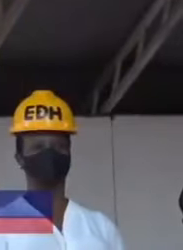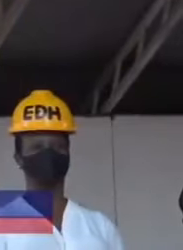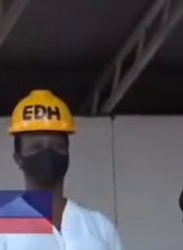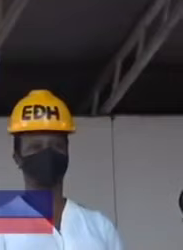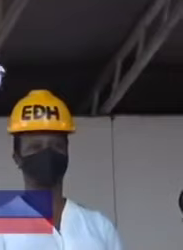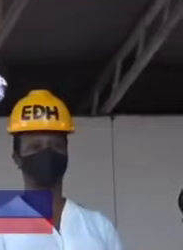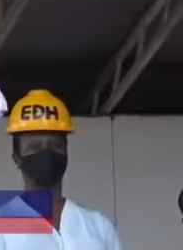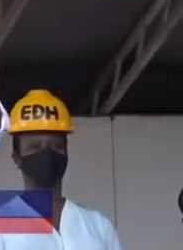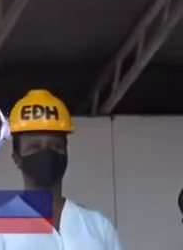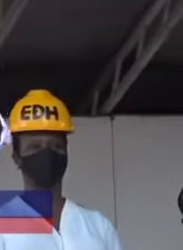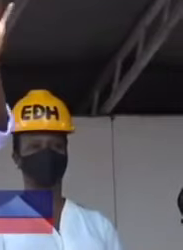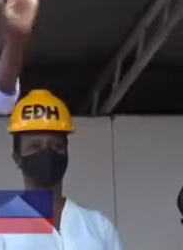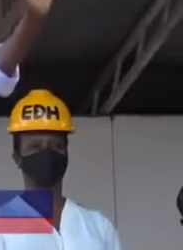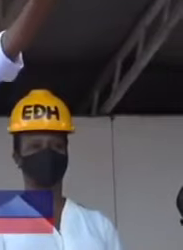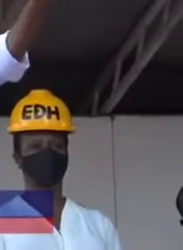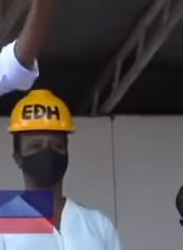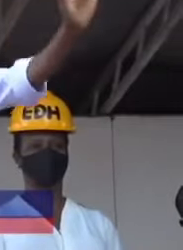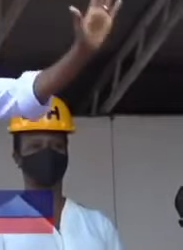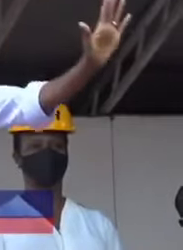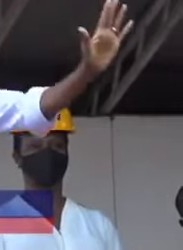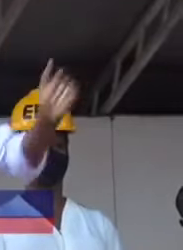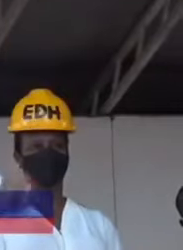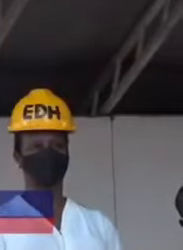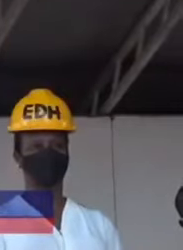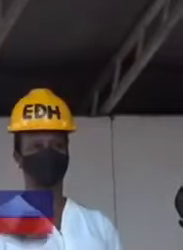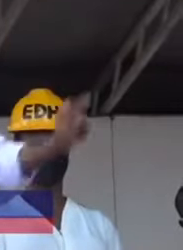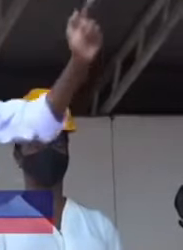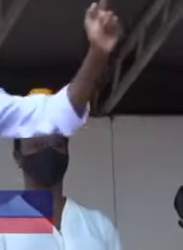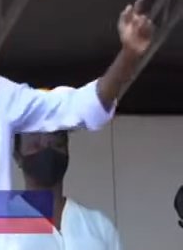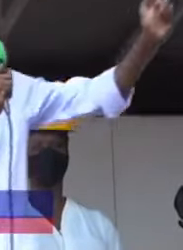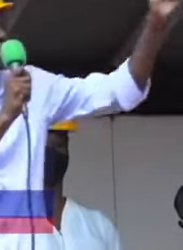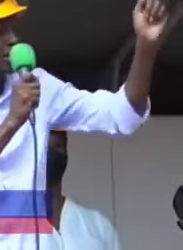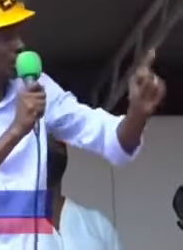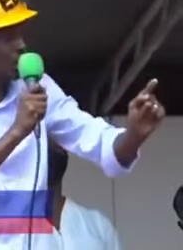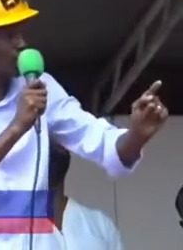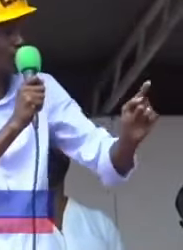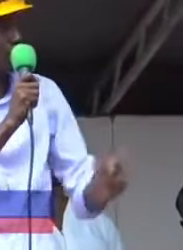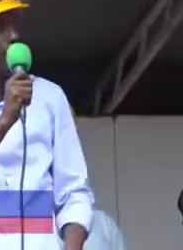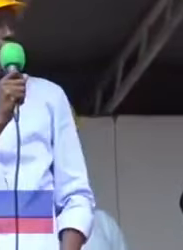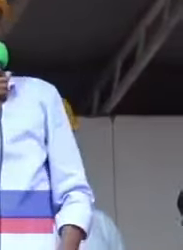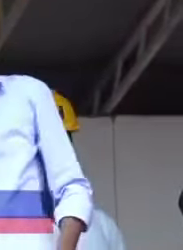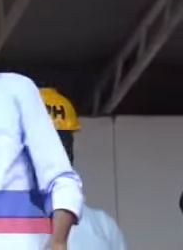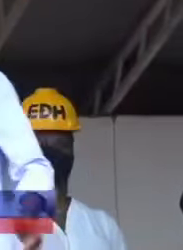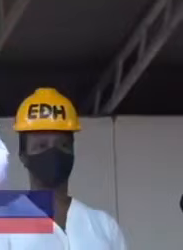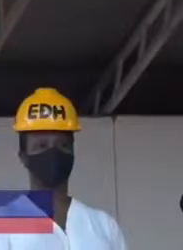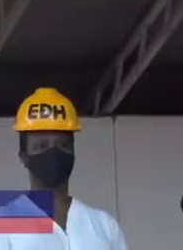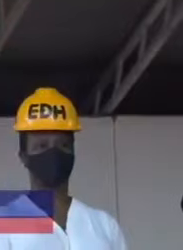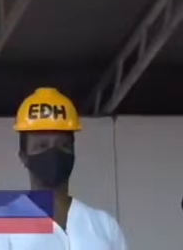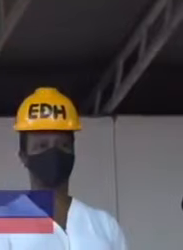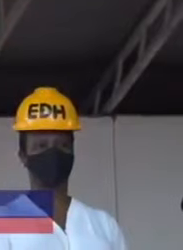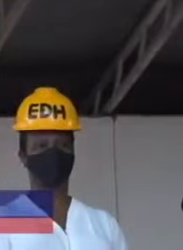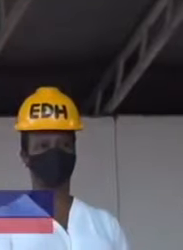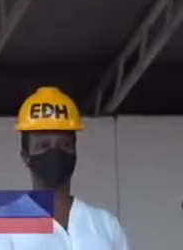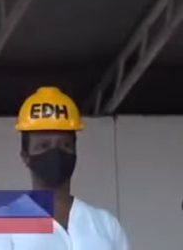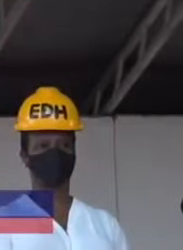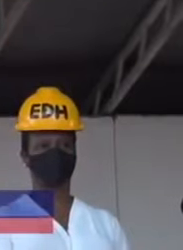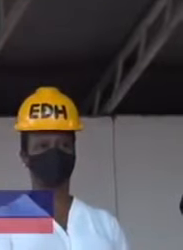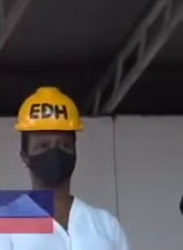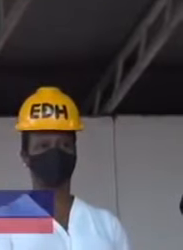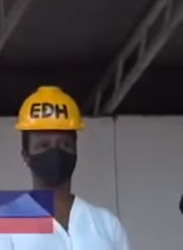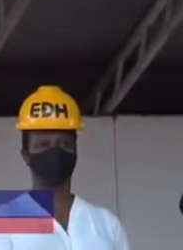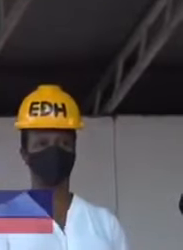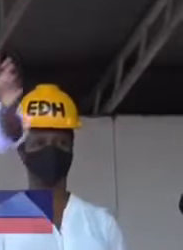en 4 lots. Pour nous comprendre bien, route la mesure est 6 km. A bien 1 lot pour 3